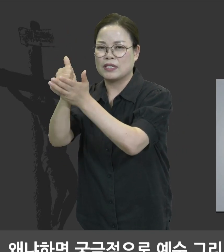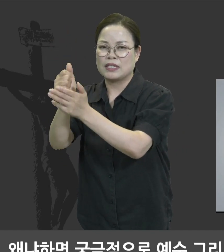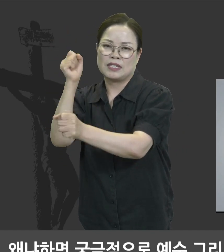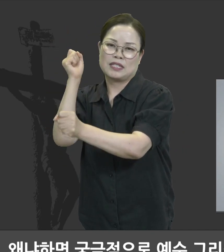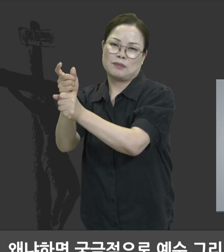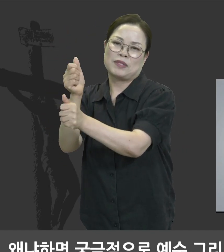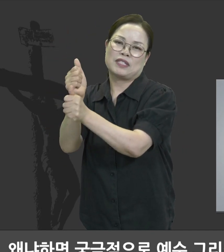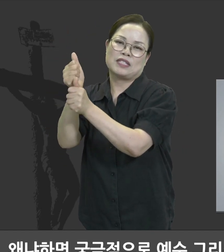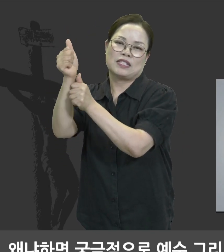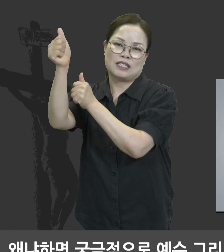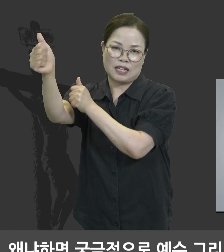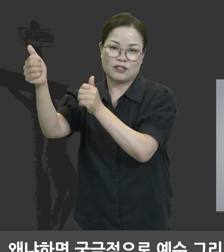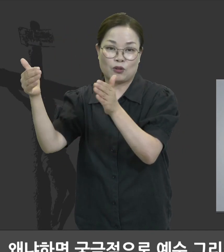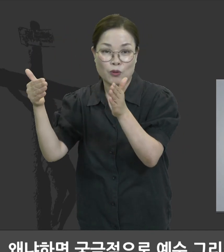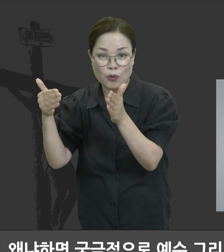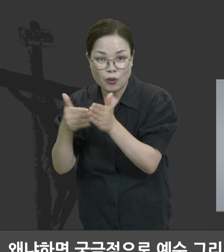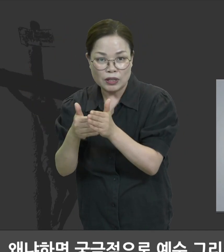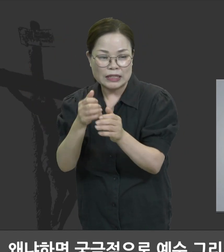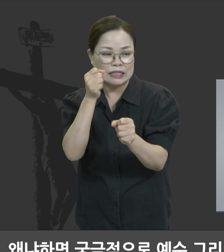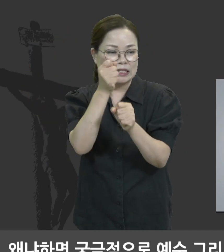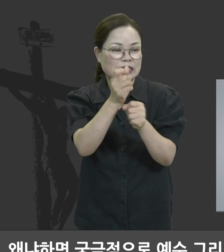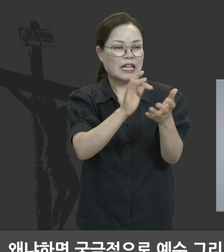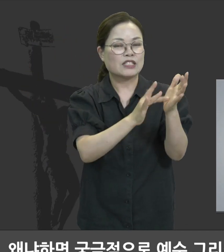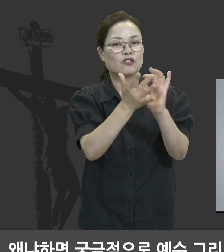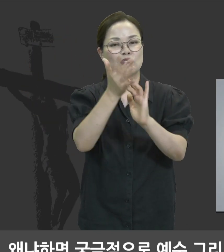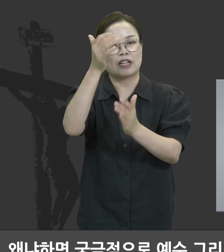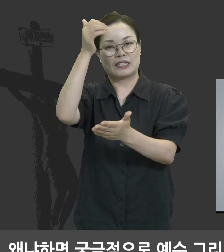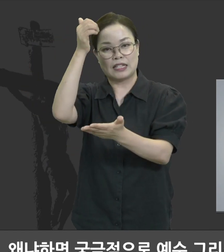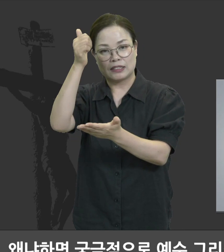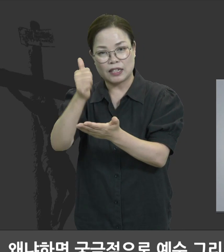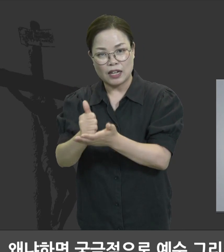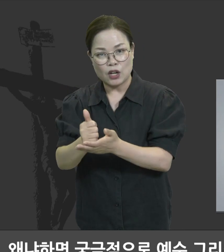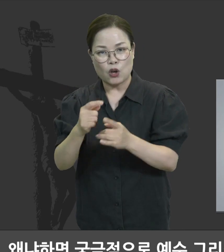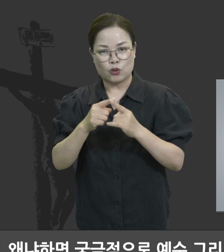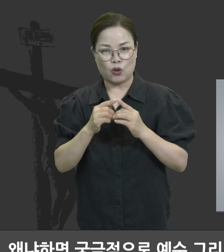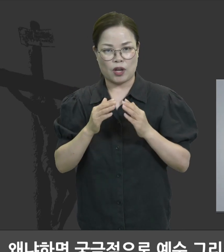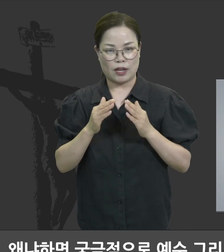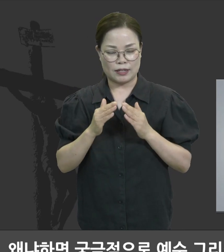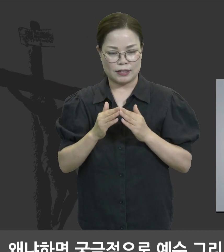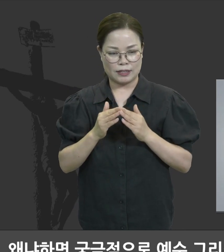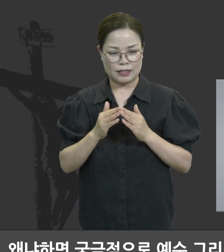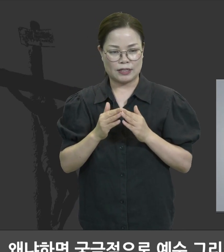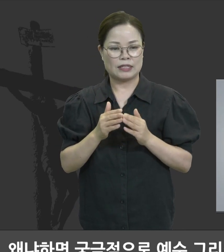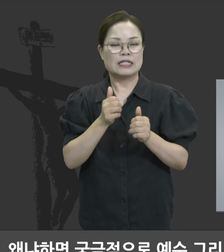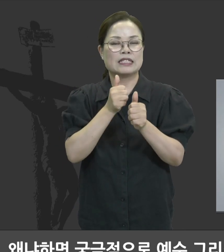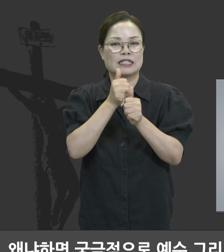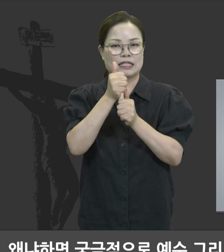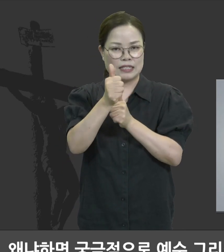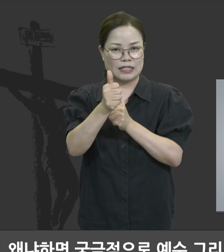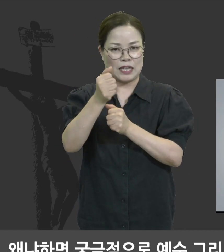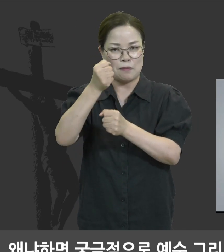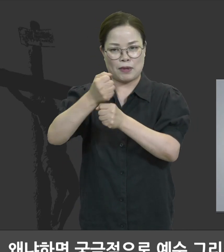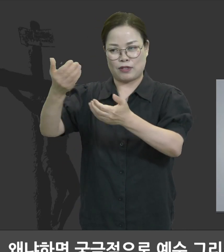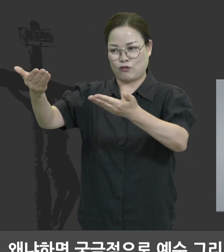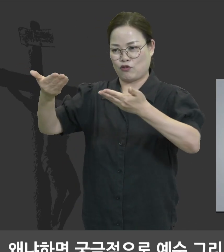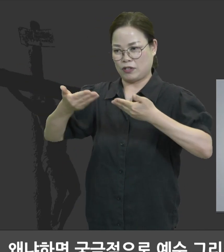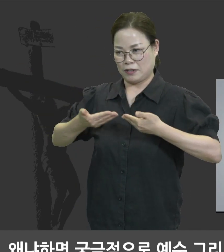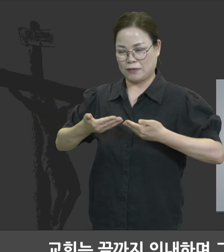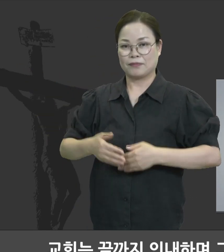그리스도께서 승리하실 것이고 승리하신 그리스도께서 그의 교회를 승리케 하실 것이기